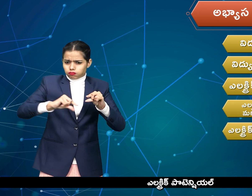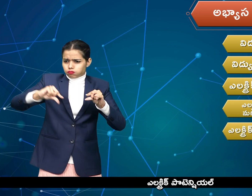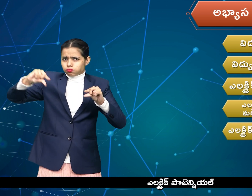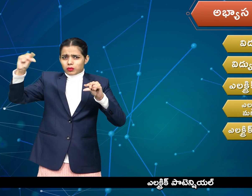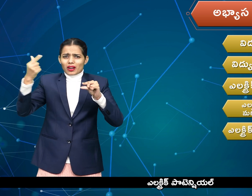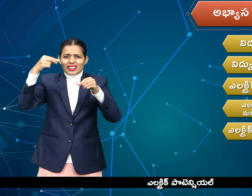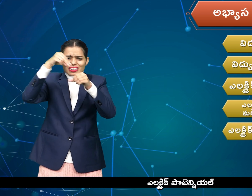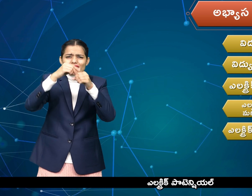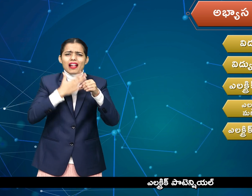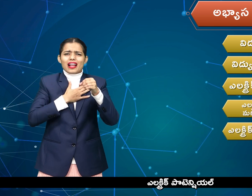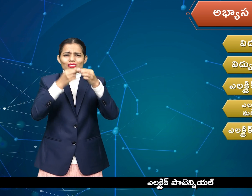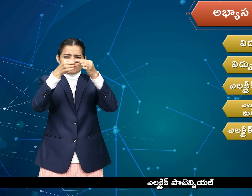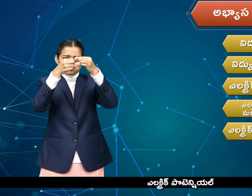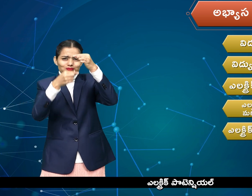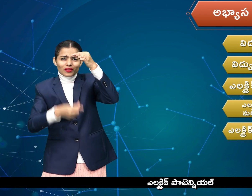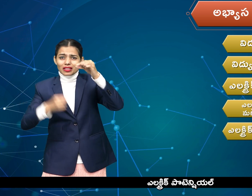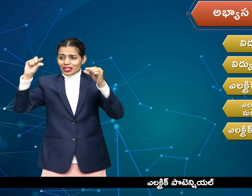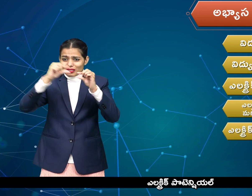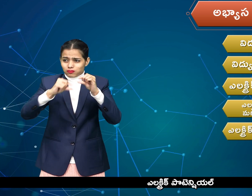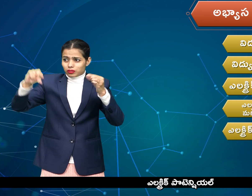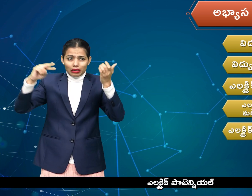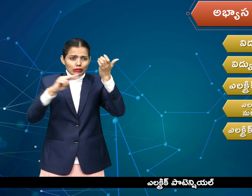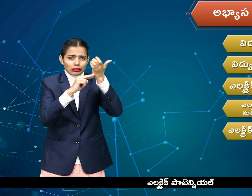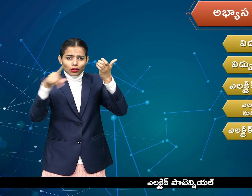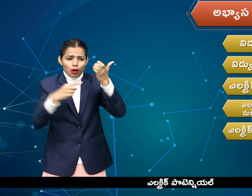ఎలక్ట్రిక్ పొటెన్షియల్,